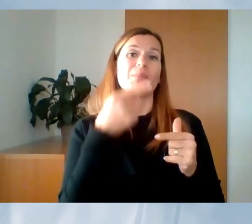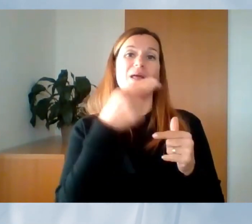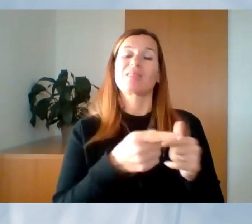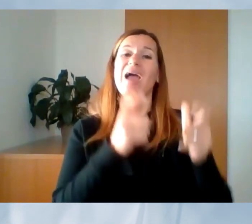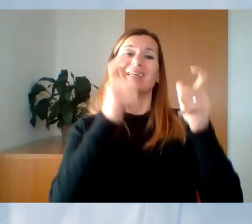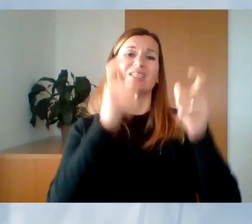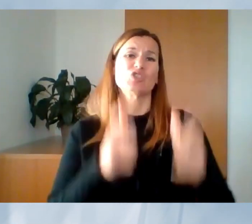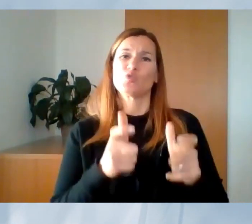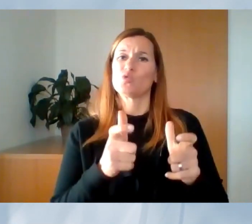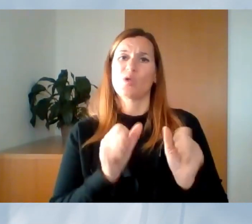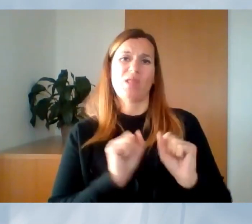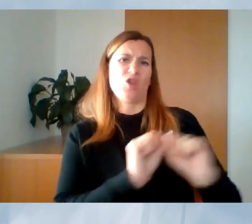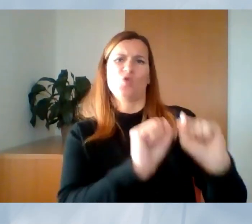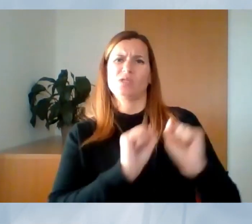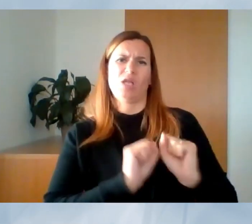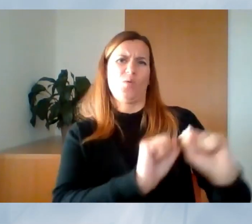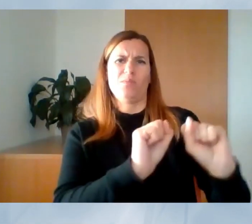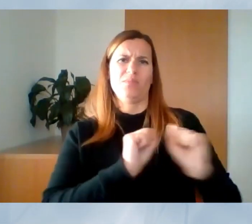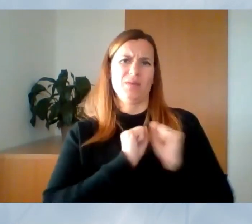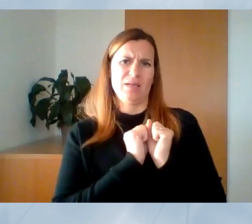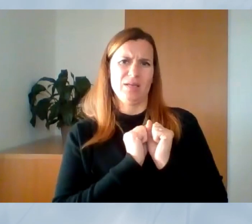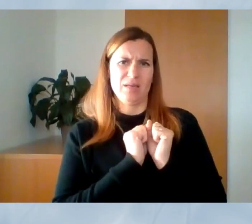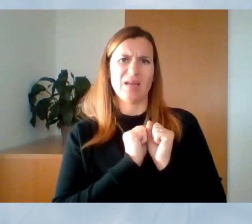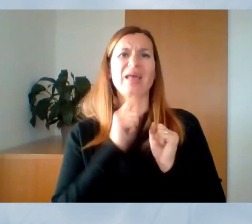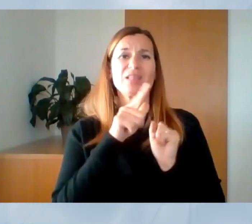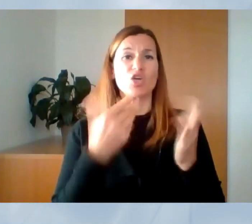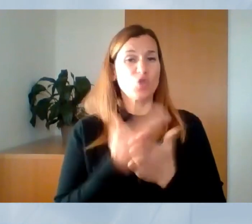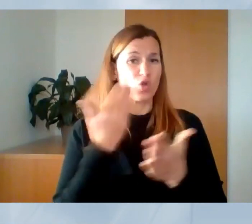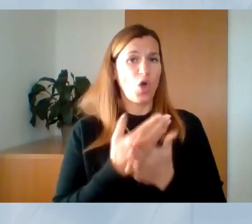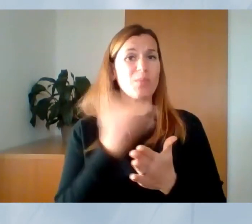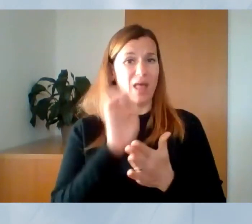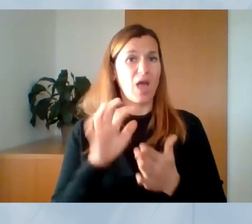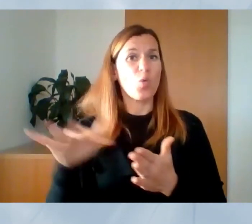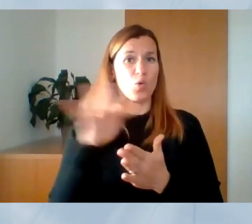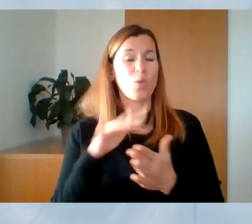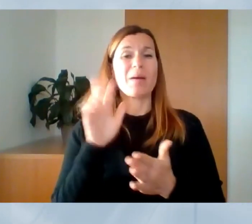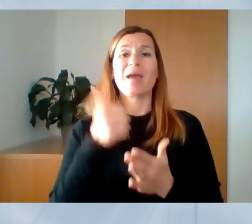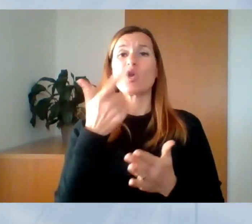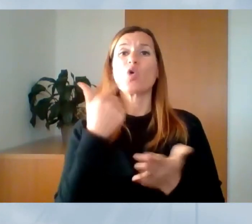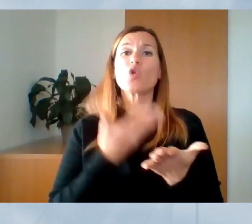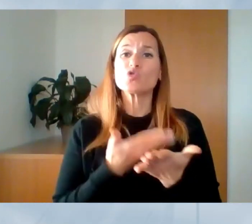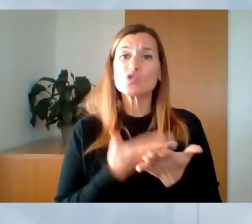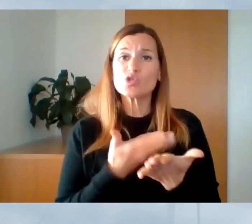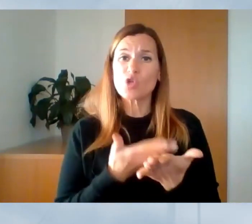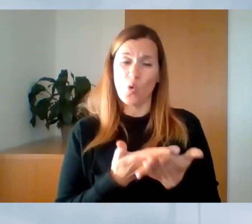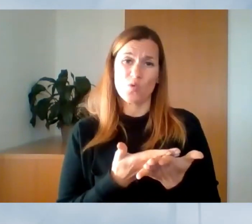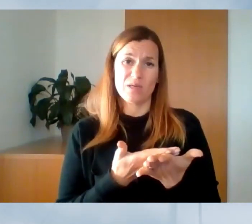ta institucionalnost upira. In sodobna Evropa ima eno od osnovnih principov